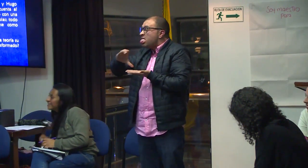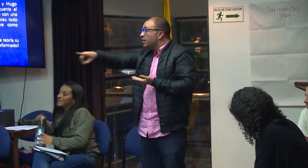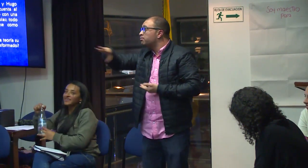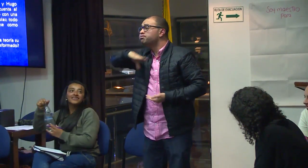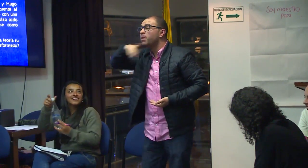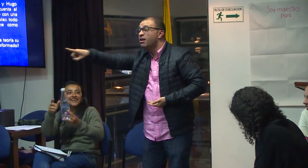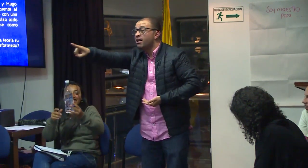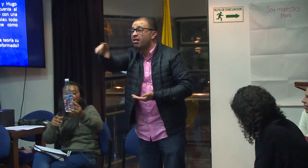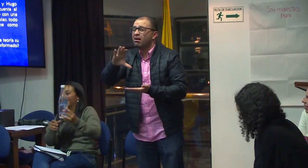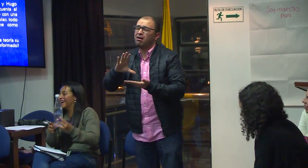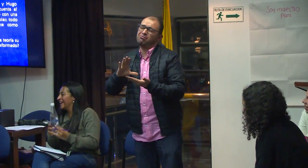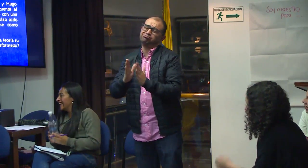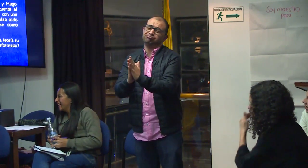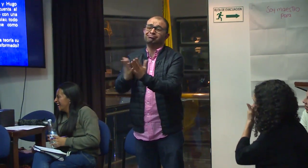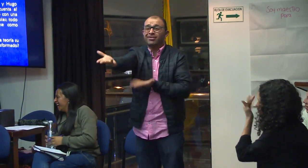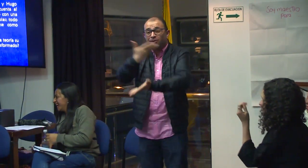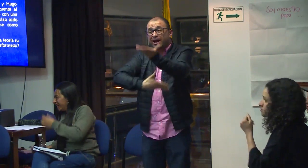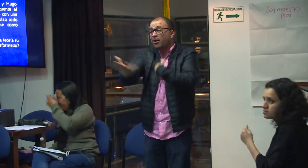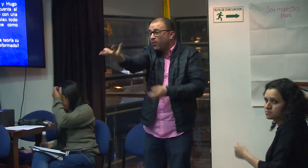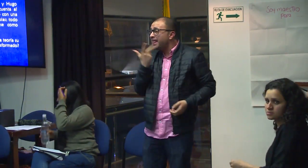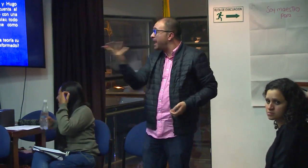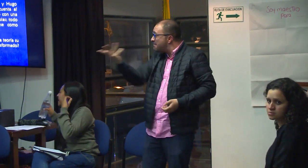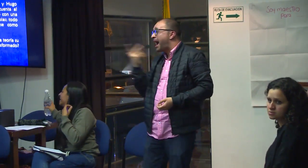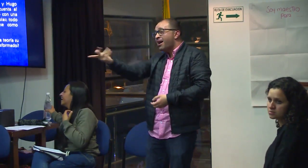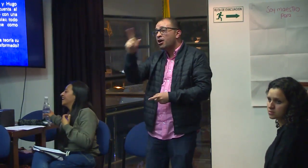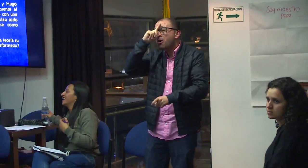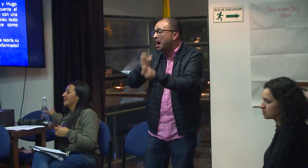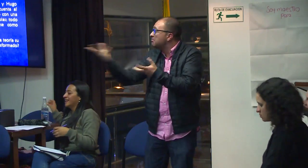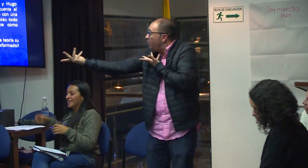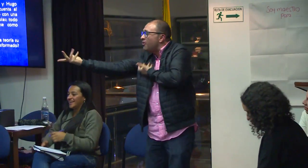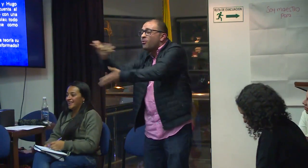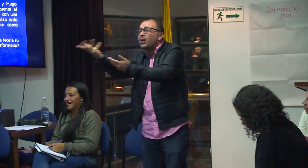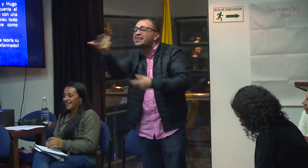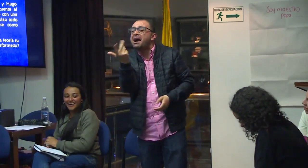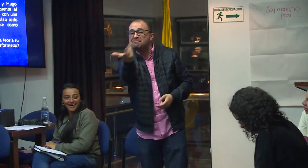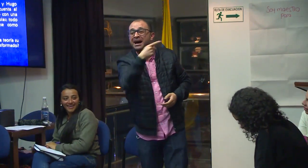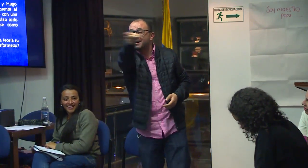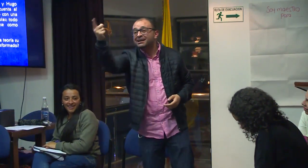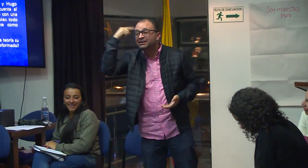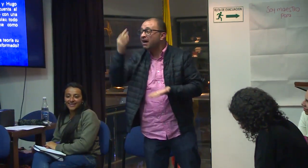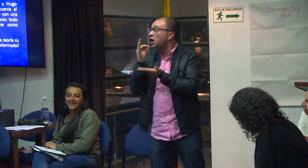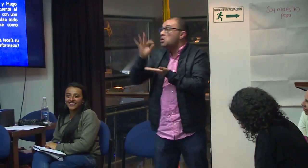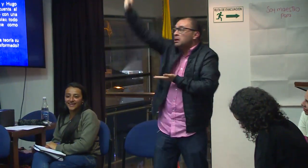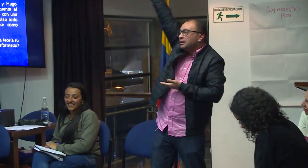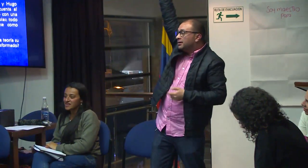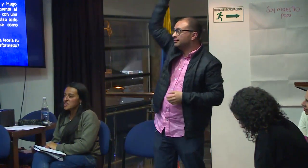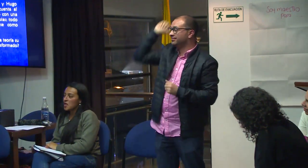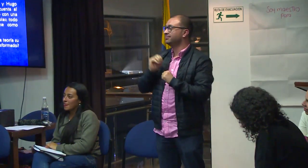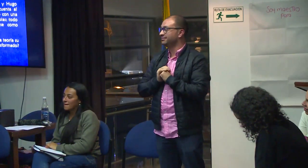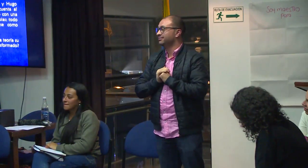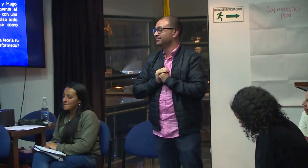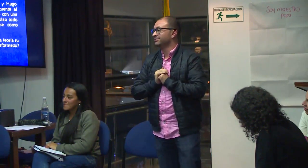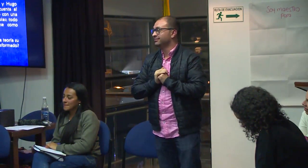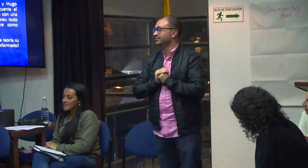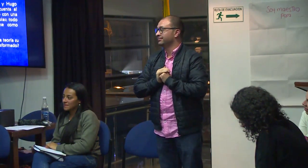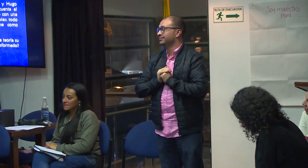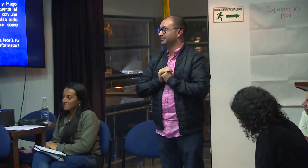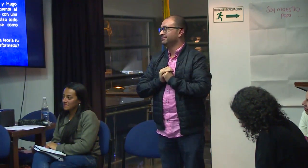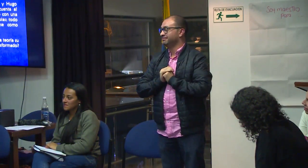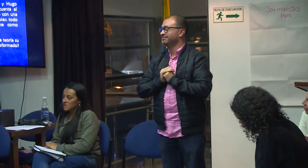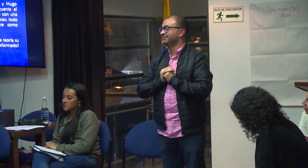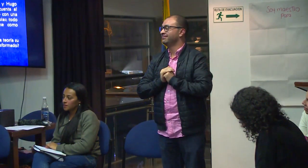Ustedes tienen harto café ahí, en cambio yo no he hecho sino hablar y a mí ya se me está acabando el café que tengo porque he usado mucho